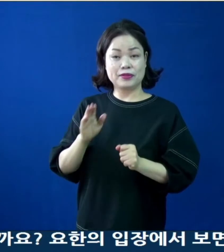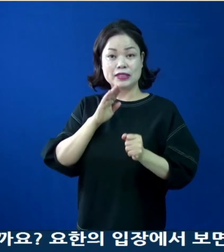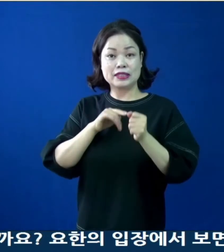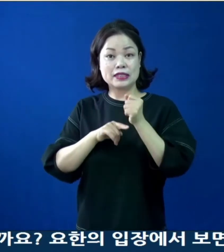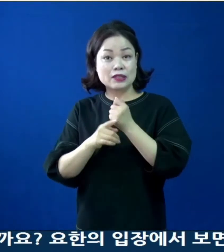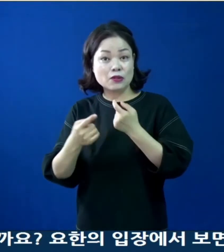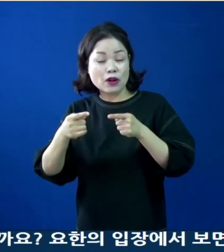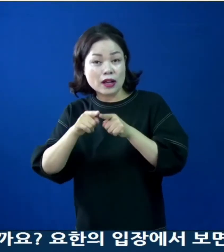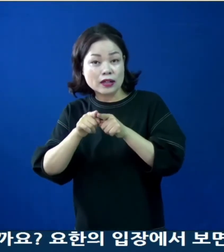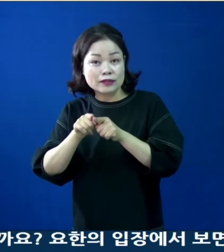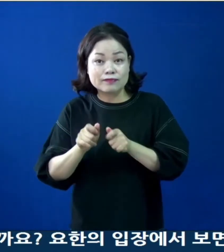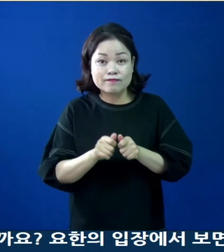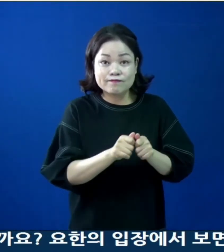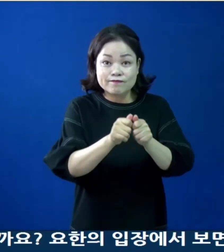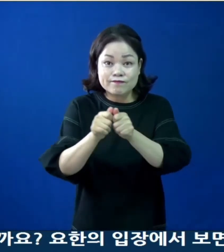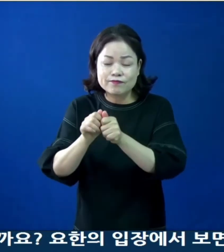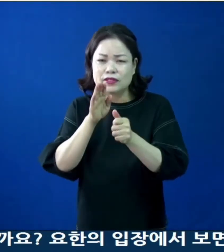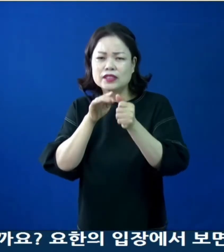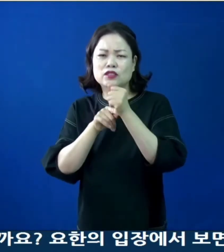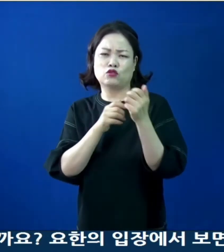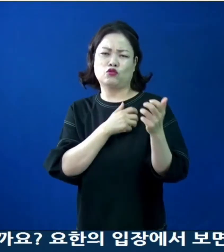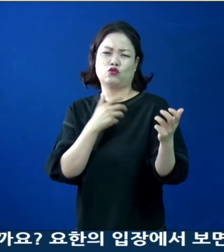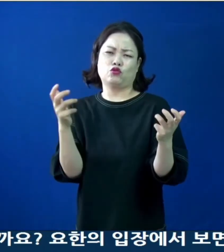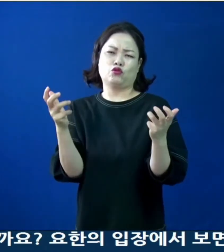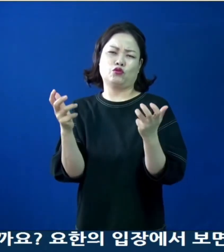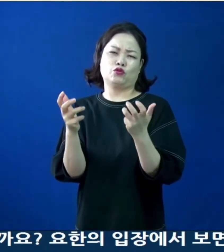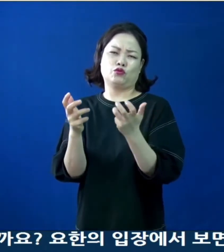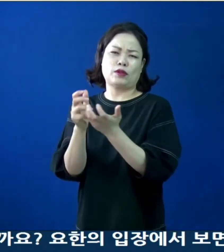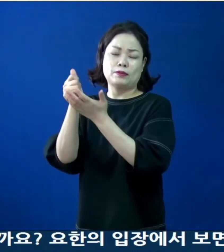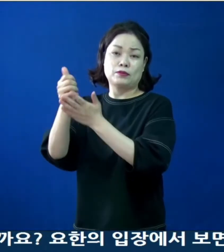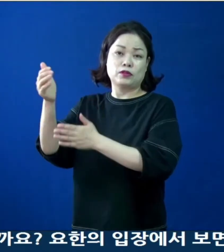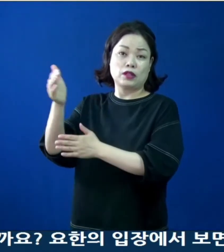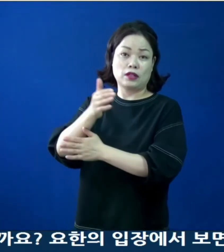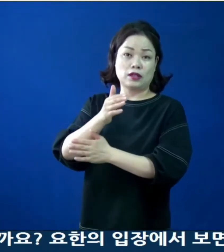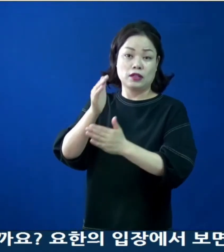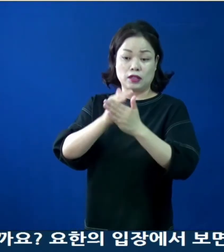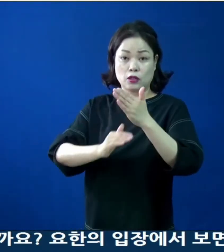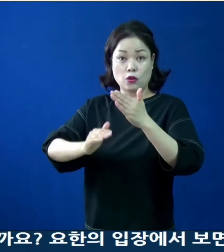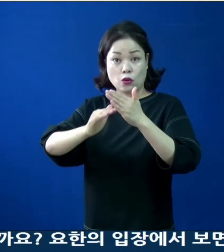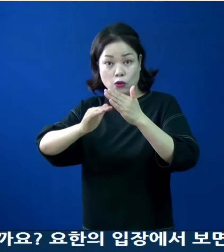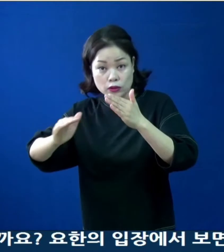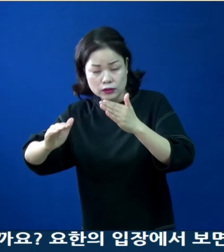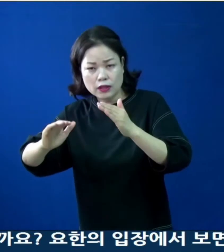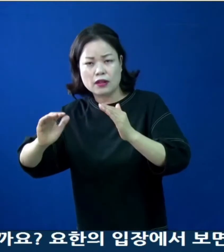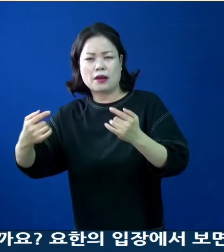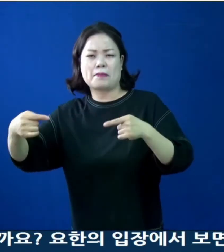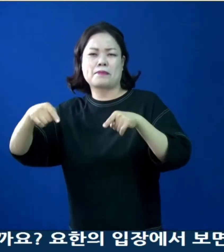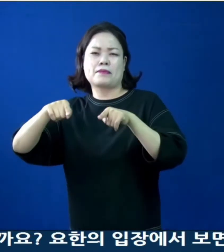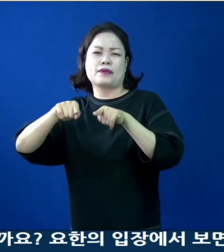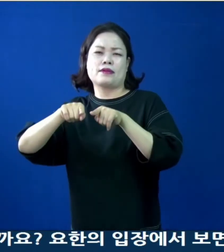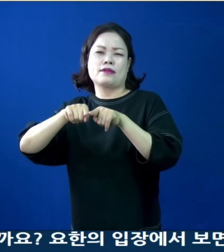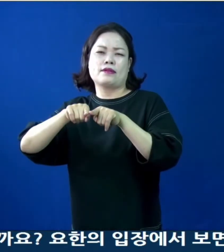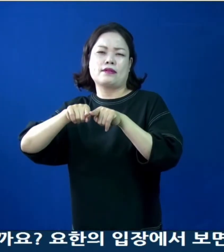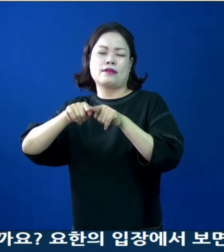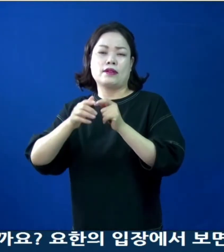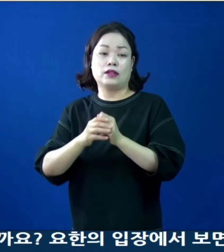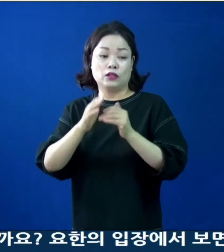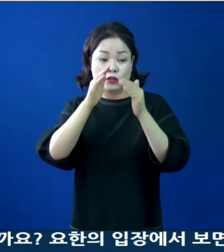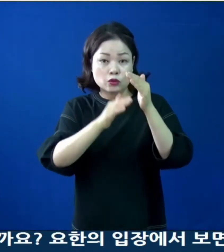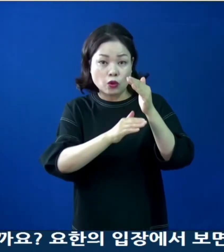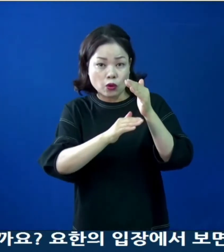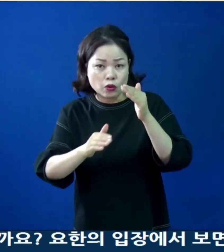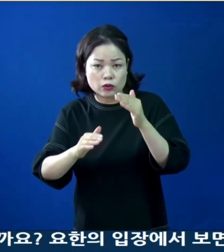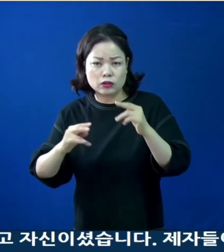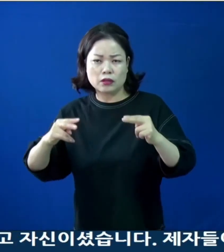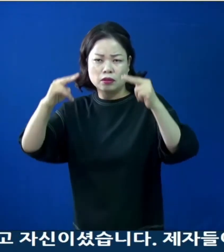진리와 함께 동행했고 진리가 충만하신 분으로부터 함께 공생의 생활을 함께 했던 것입니다. 성도님들,